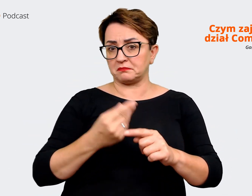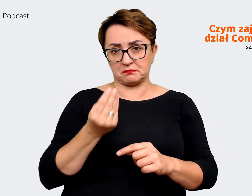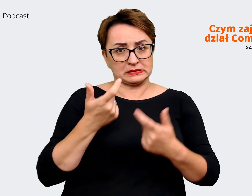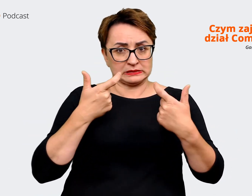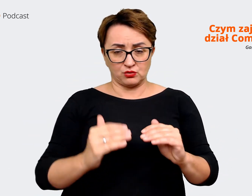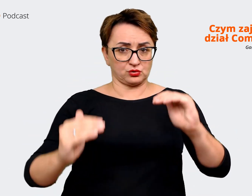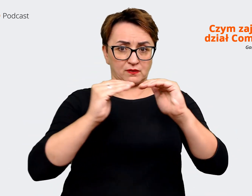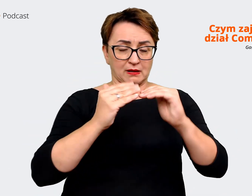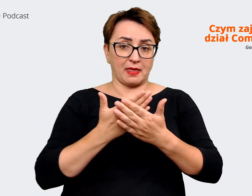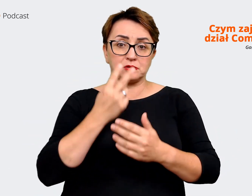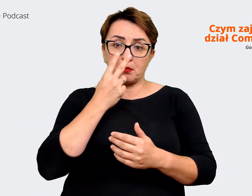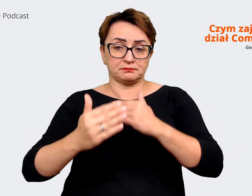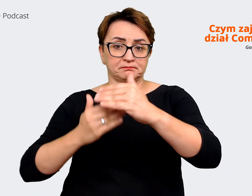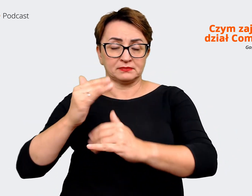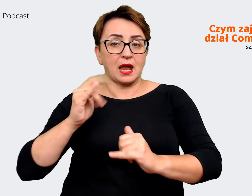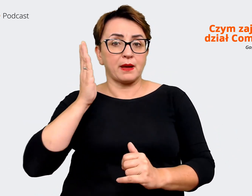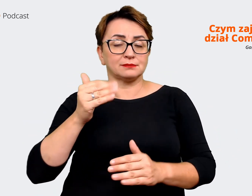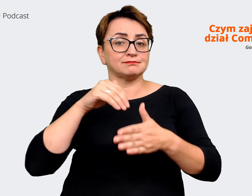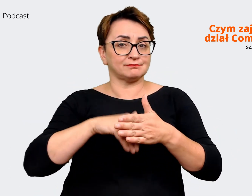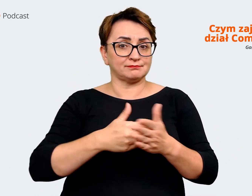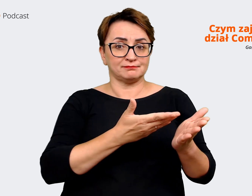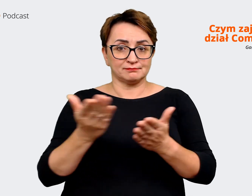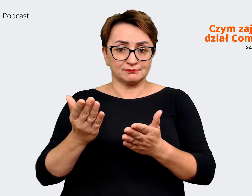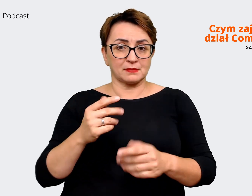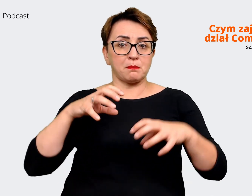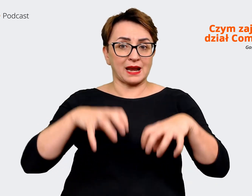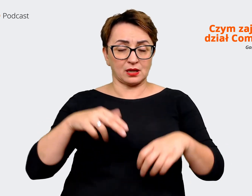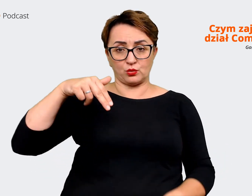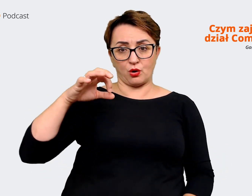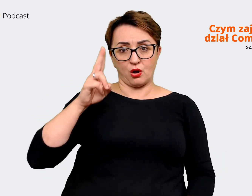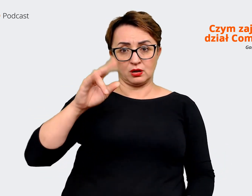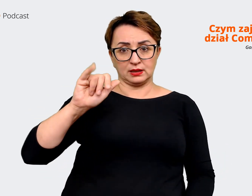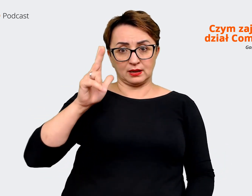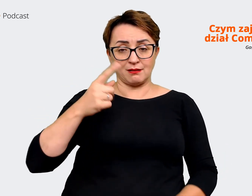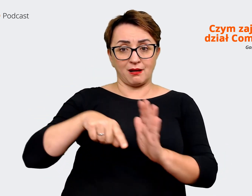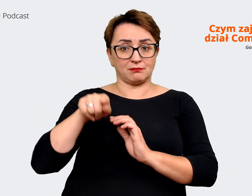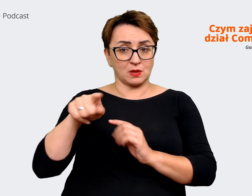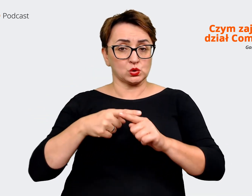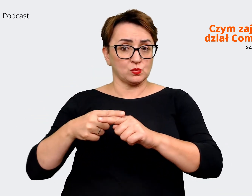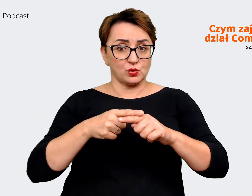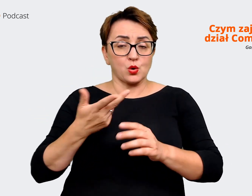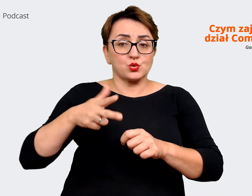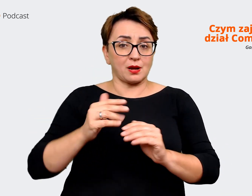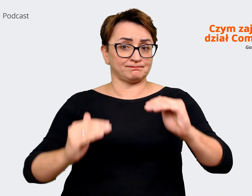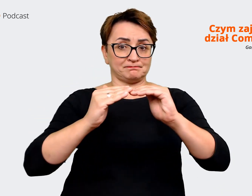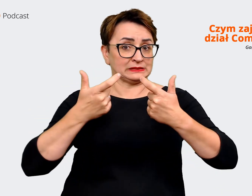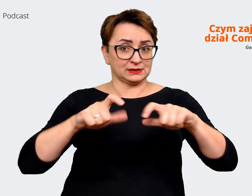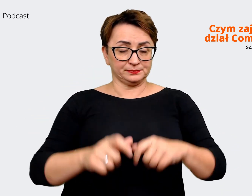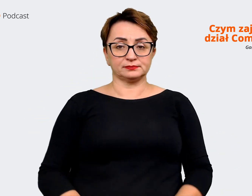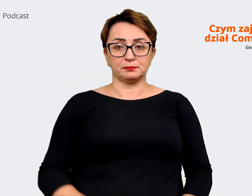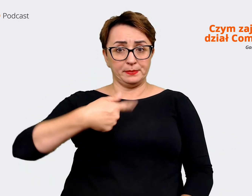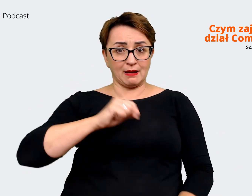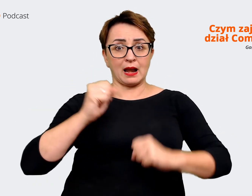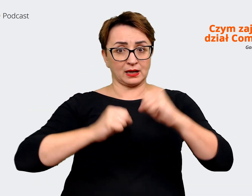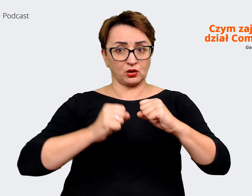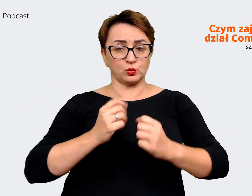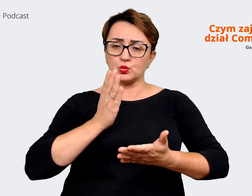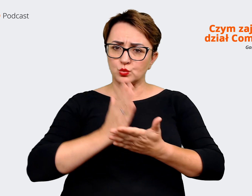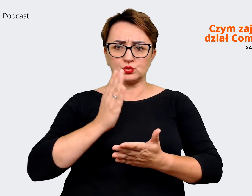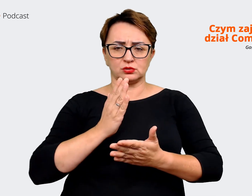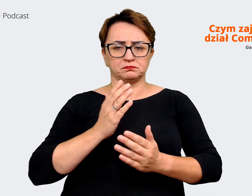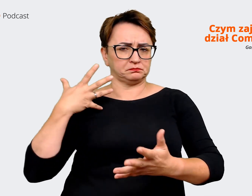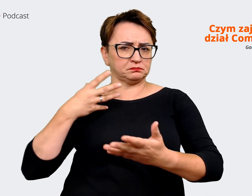widzimy po tym, że na przykład na Allegro już nie ma promocji 80%, są promocje 20%, 30%. Część spółek na